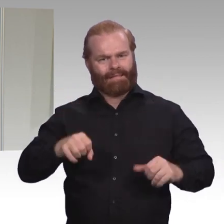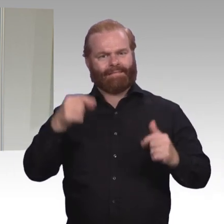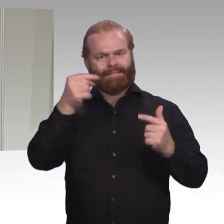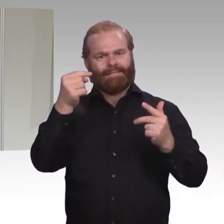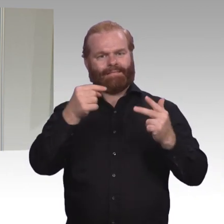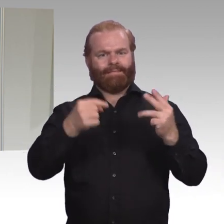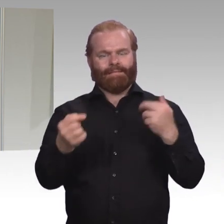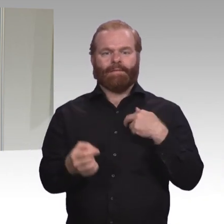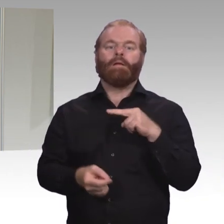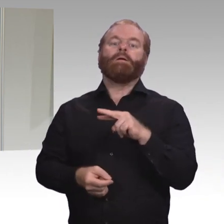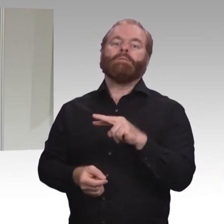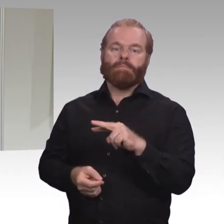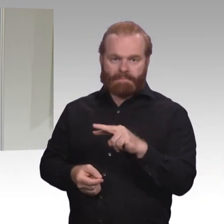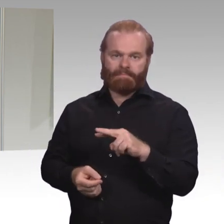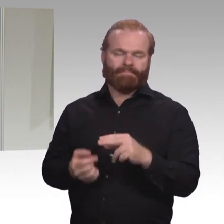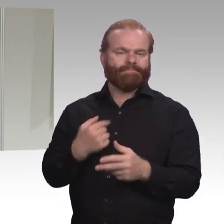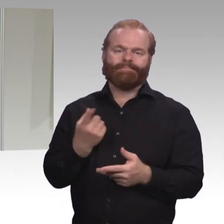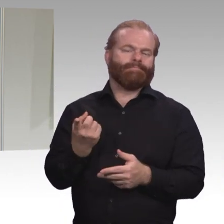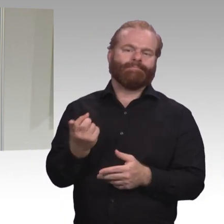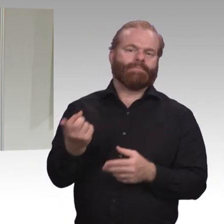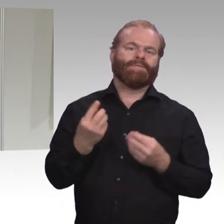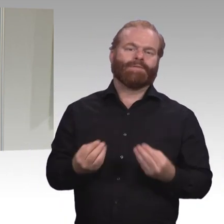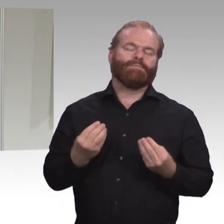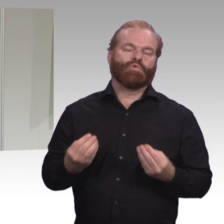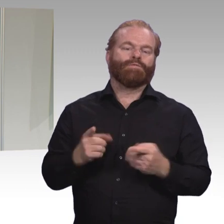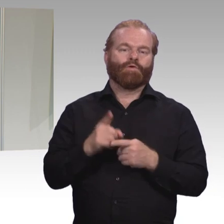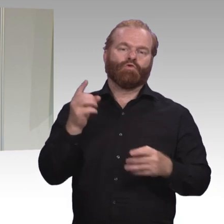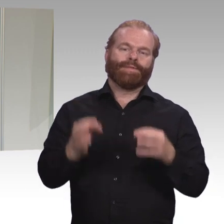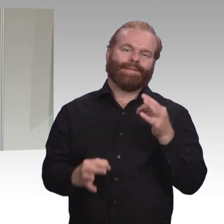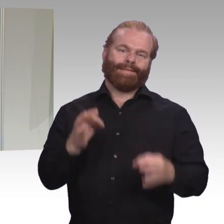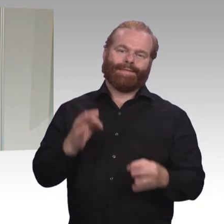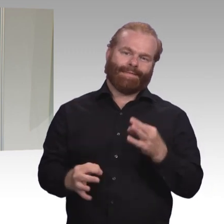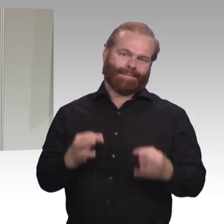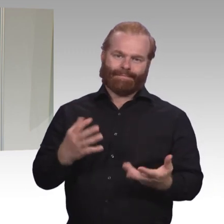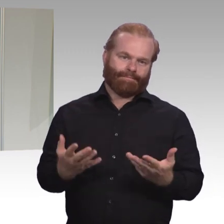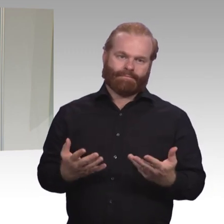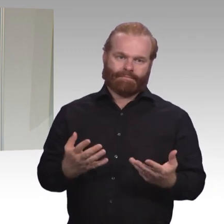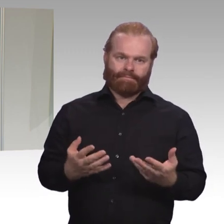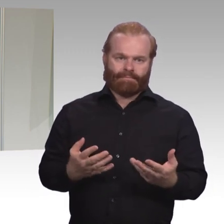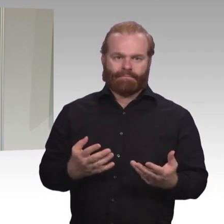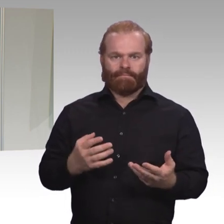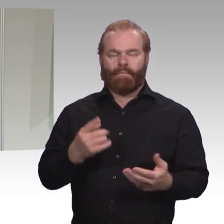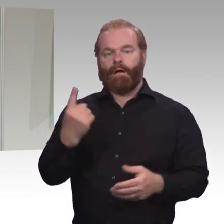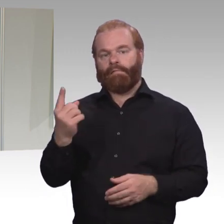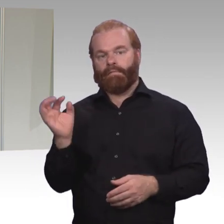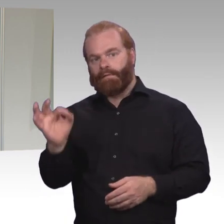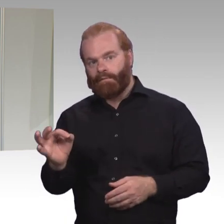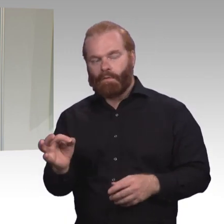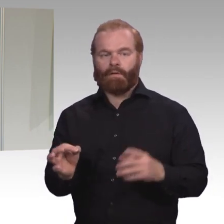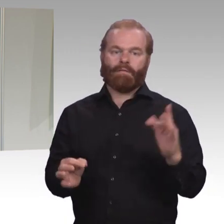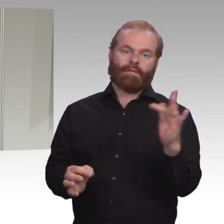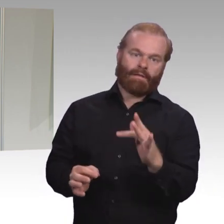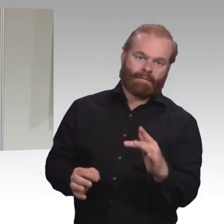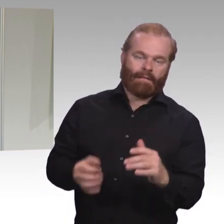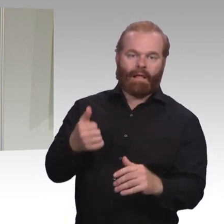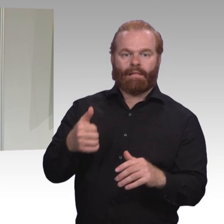dritte Gruppe enthält sich ganz nach Beliebigkeit. Nein, wir brauchen keine Beliebigkeit. Wir brauchen ein klares Ziel. Wir brauchen